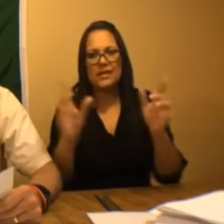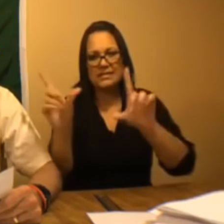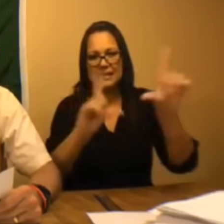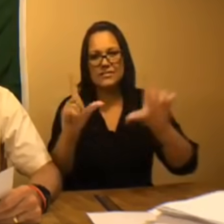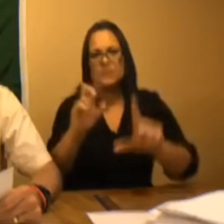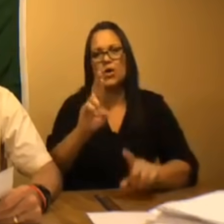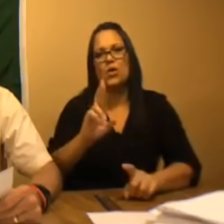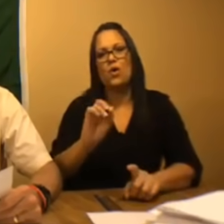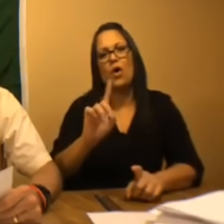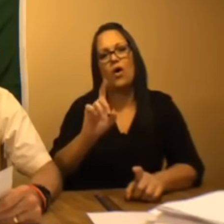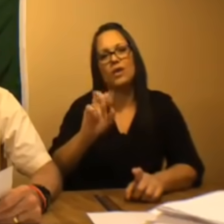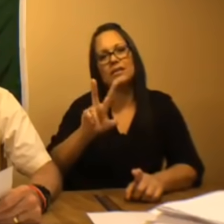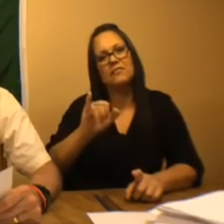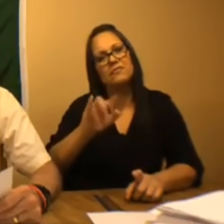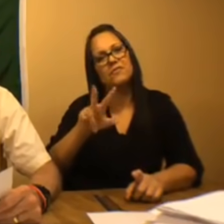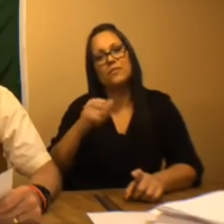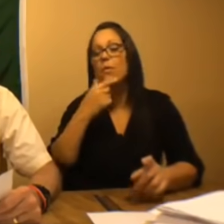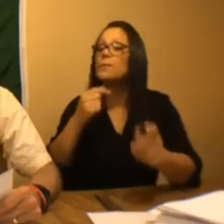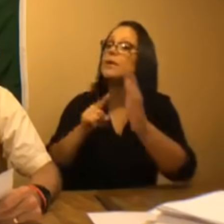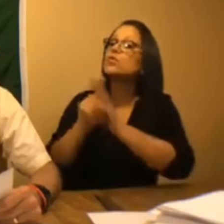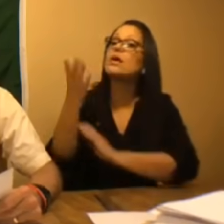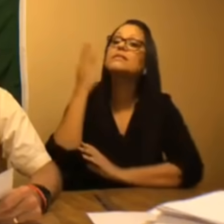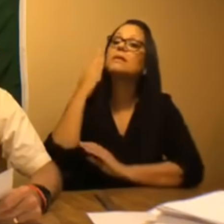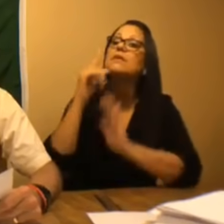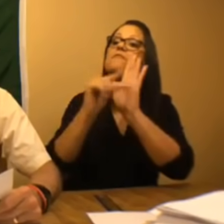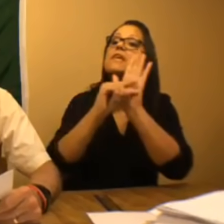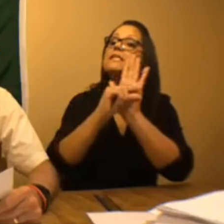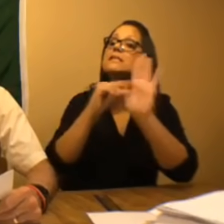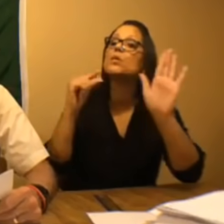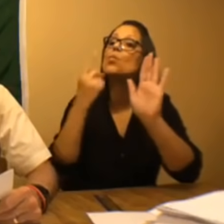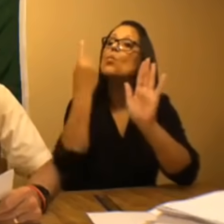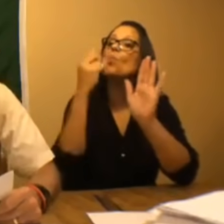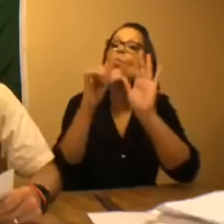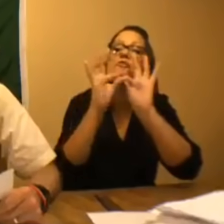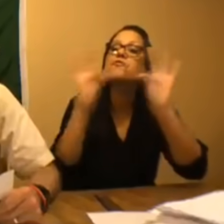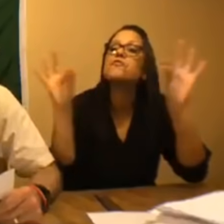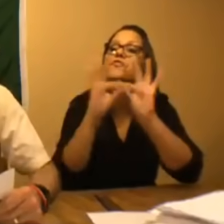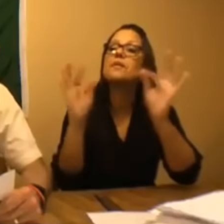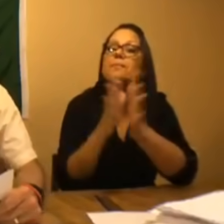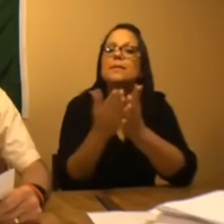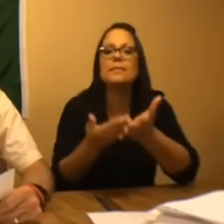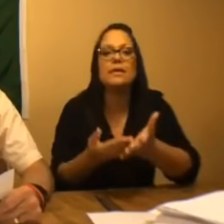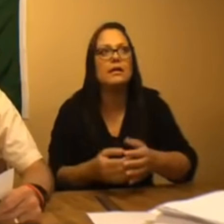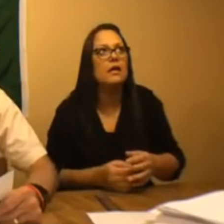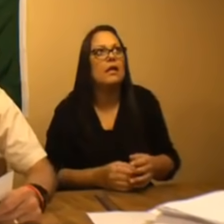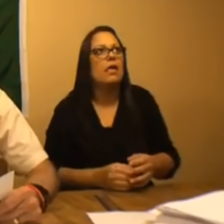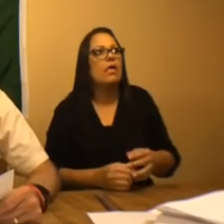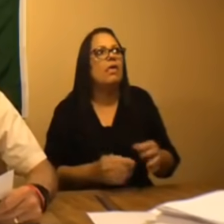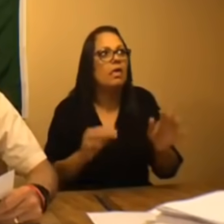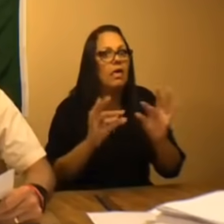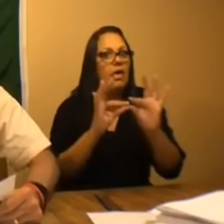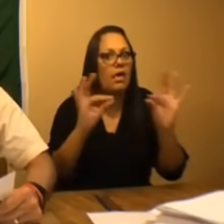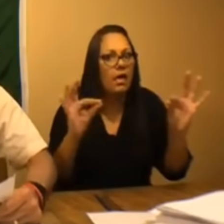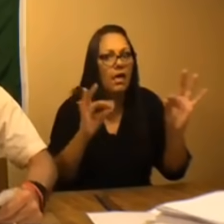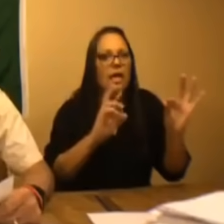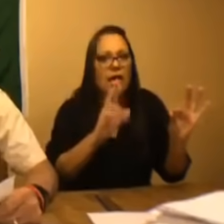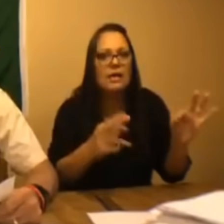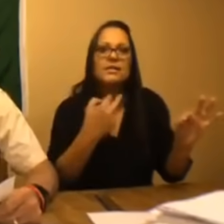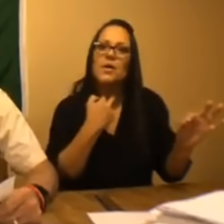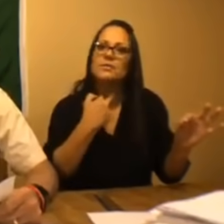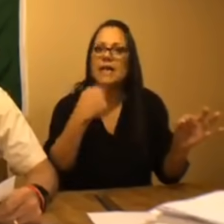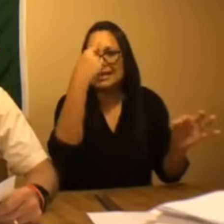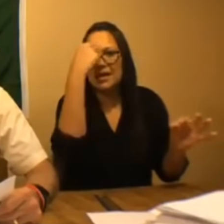Um jornalista perguntou para ele, cite uma passagem bíblica. Ele não sabe uma passagem bíblica. Uma. Ele podia citar a minha,